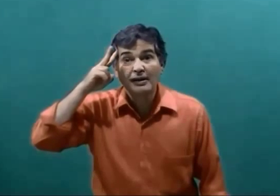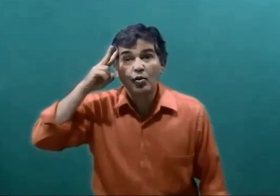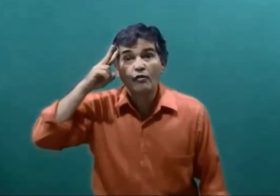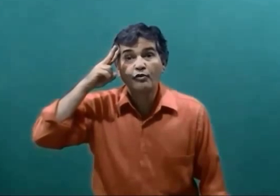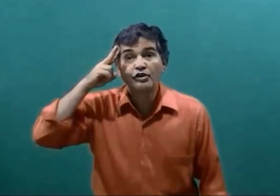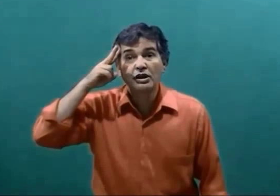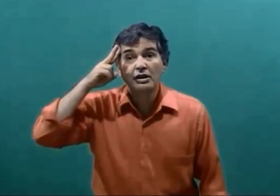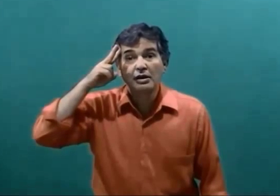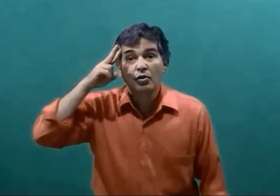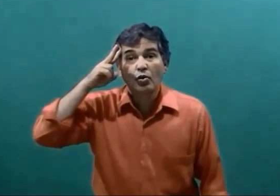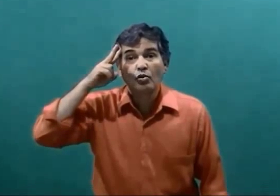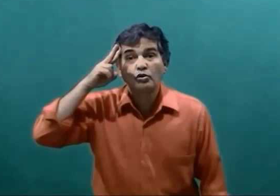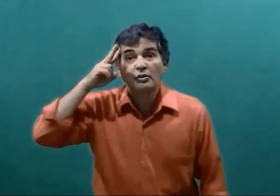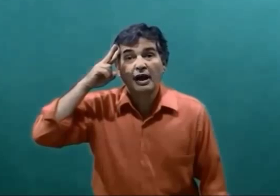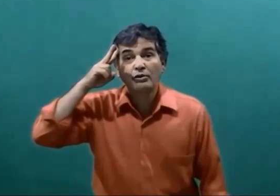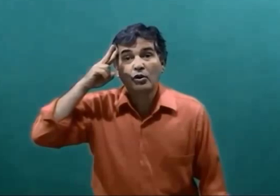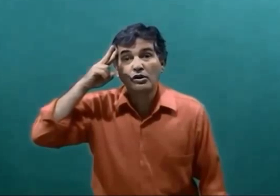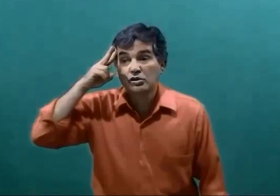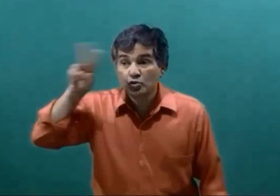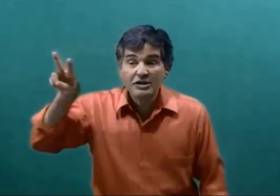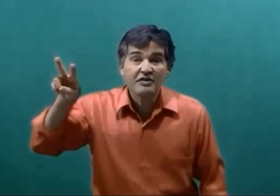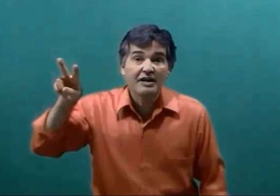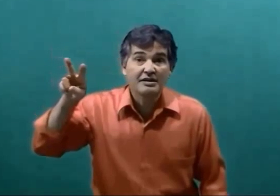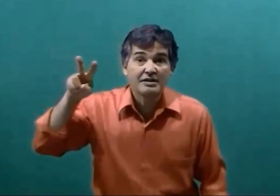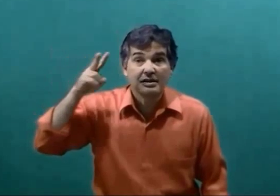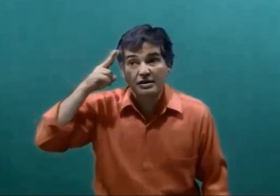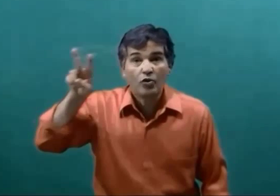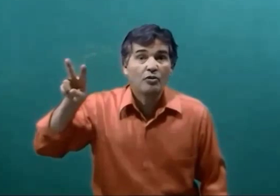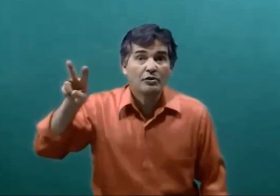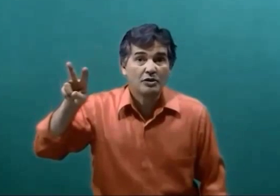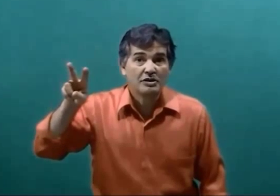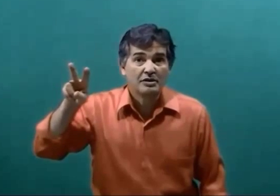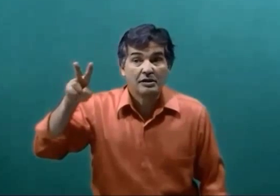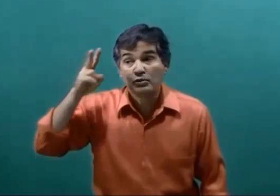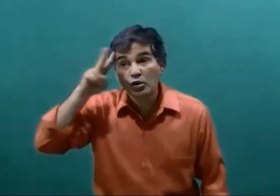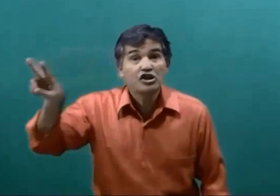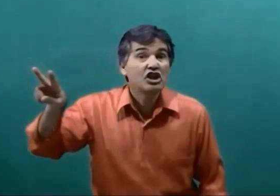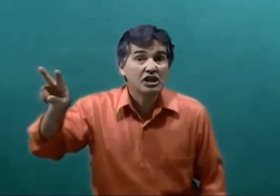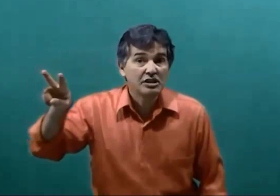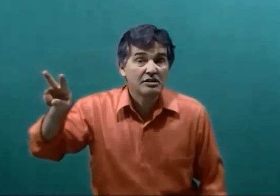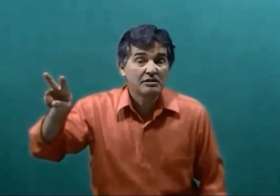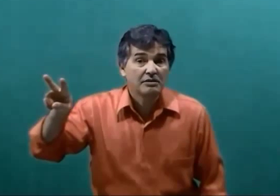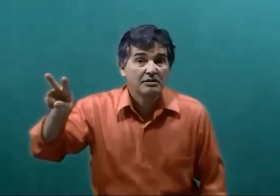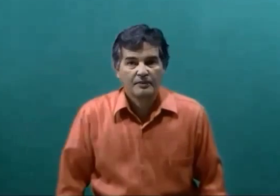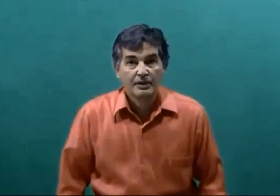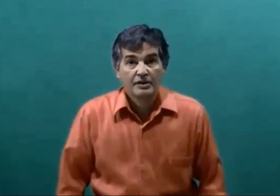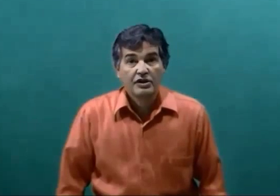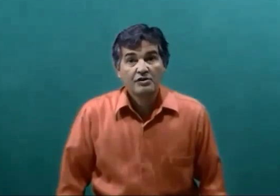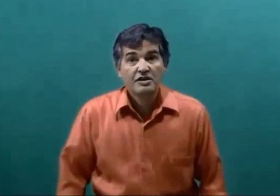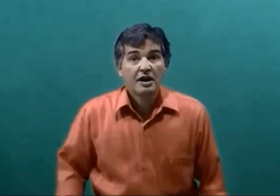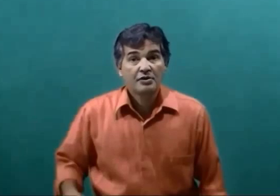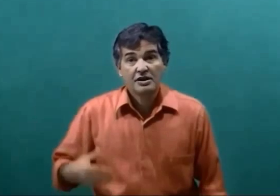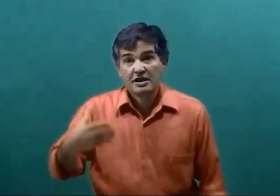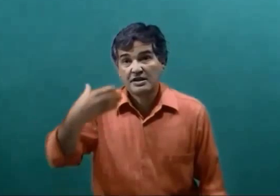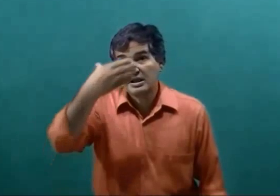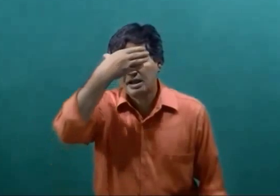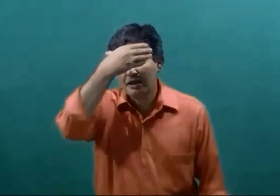não confundir com o numeral 2, duas vezes de alguma coisa. Então, 2 dias. Já o sinal de esquecer,